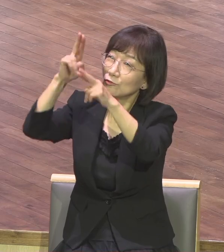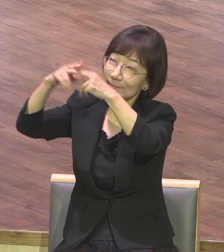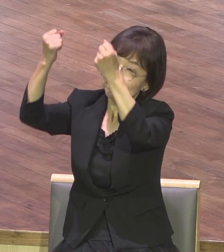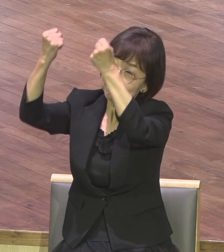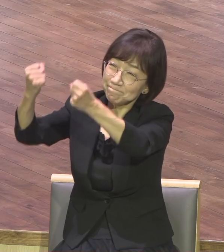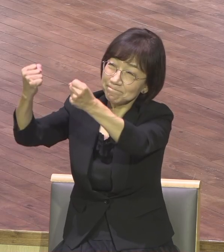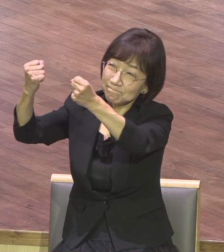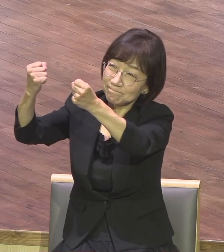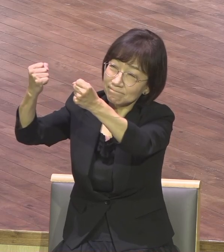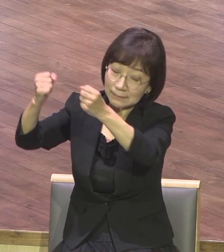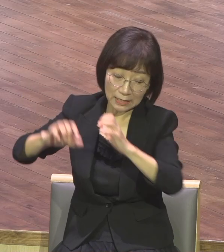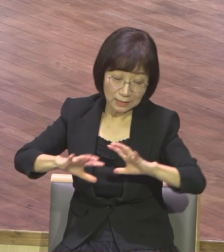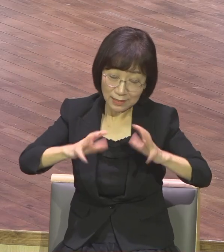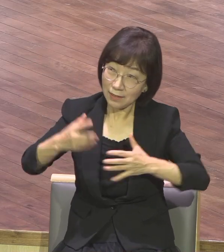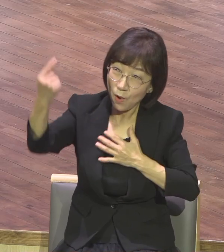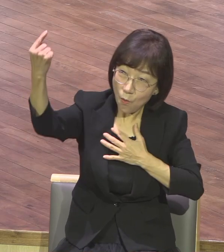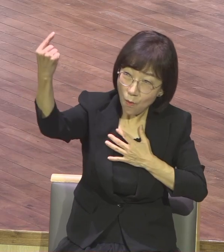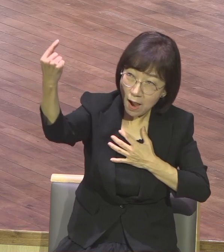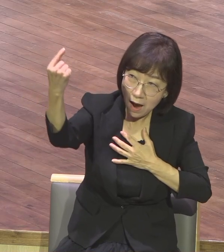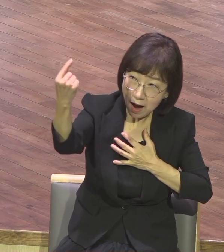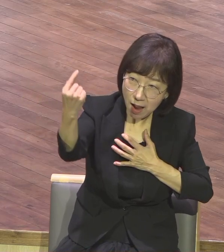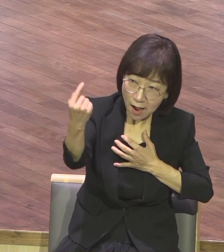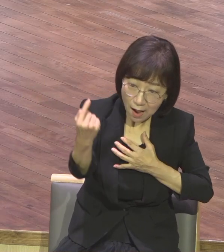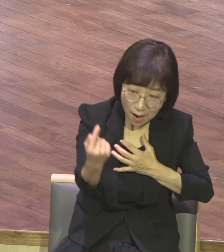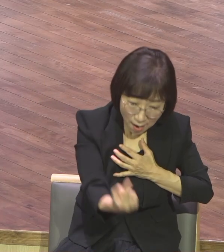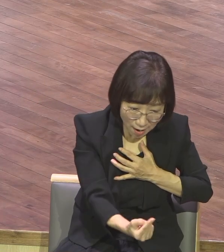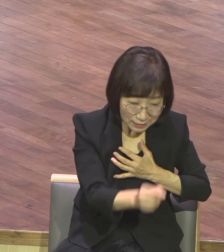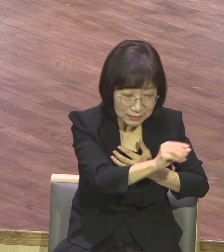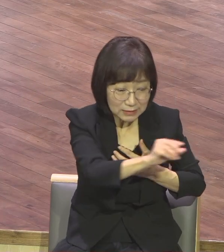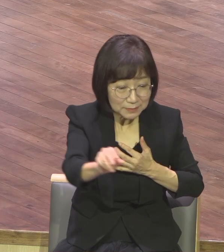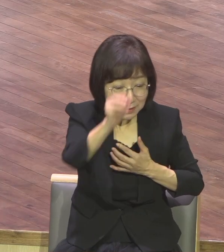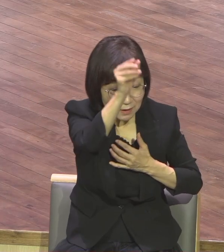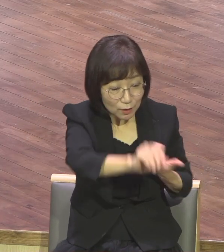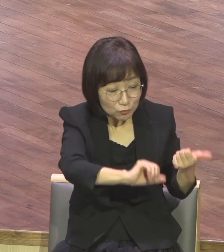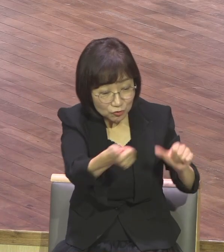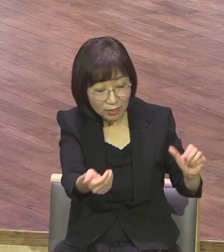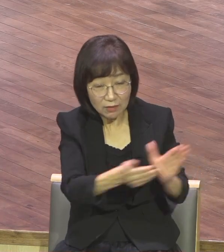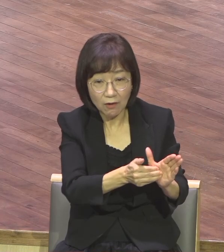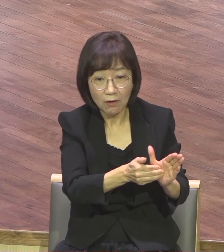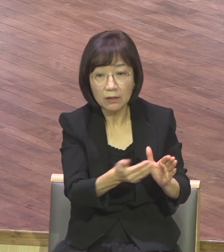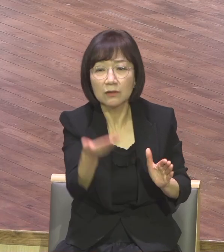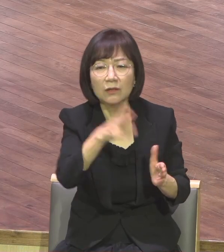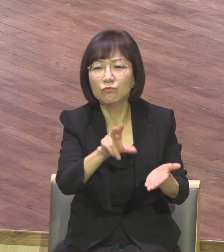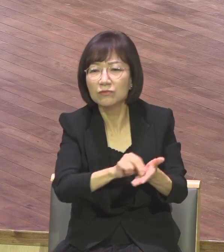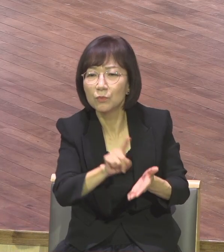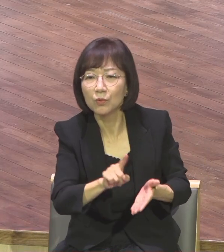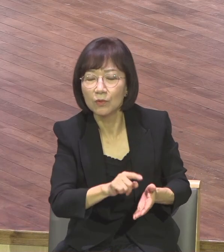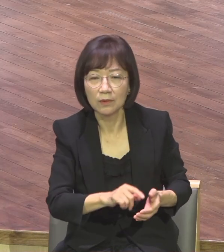십자가에 죽기까지 하셨지만은 거기서 끝난 것이 아니라